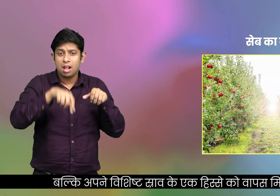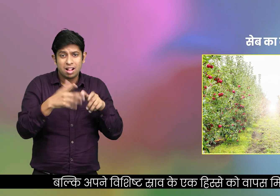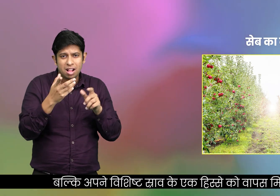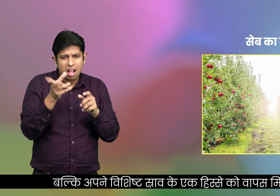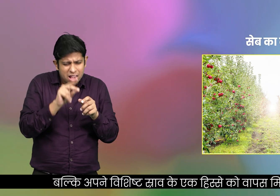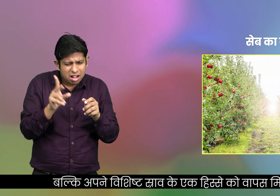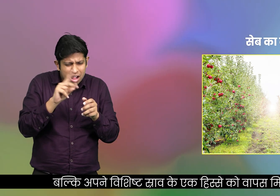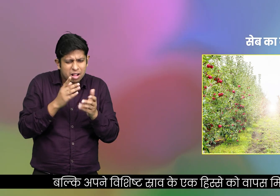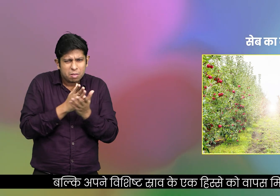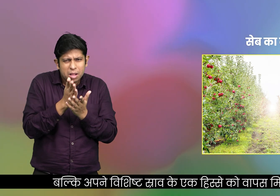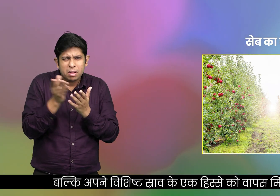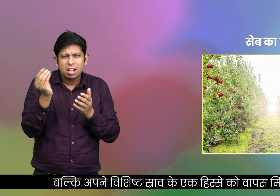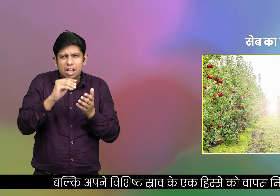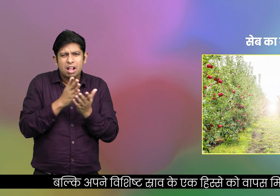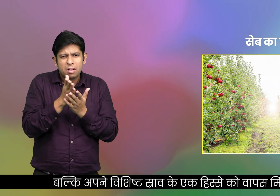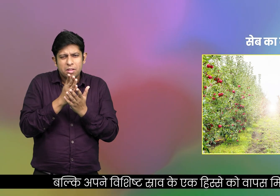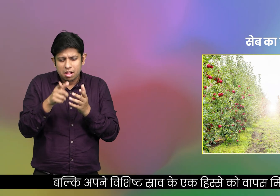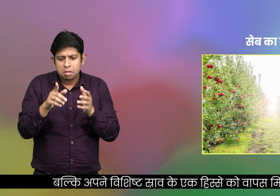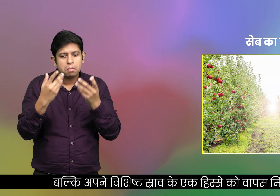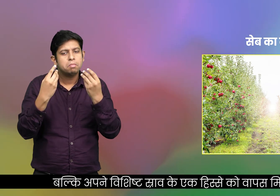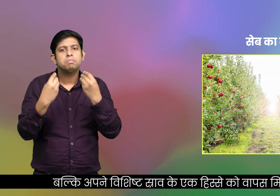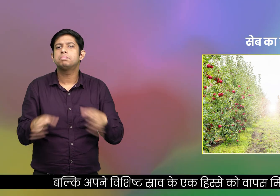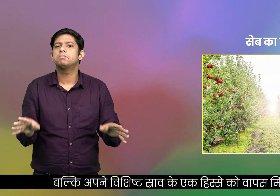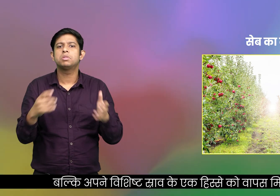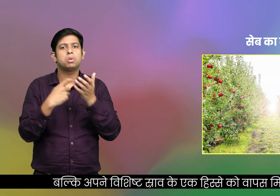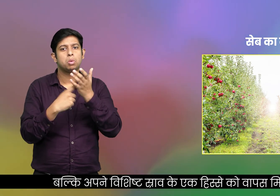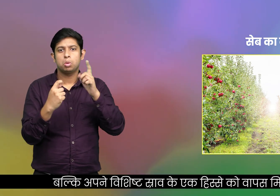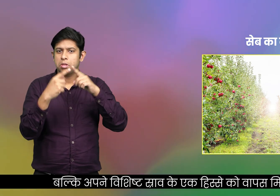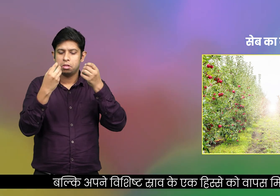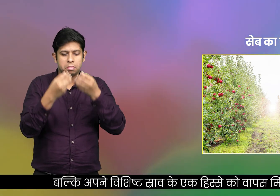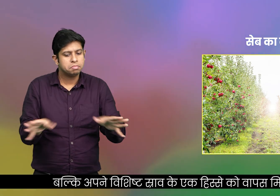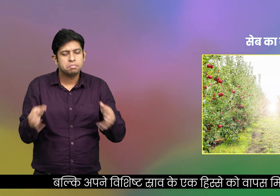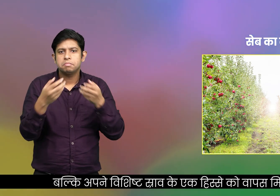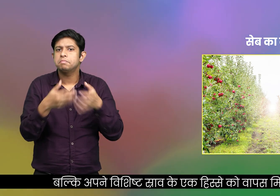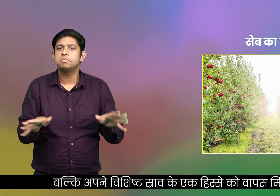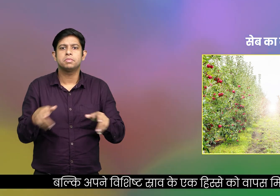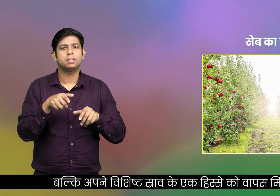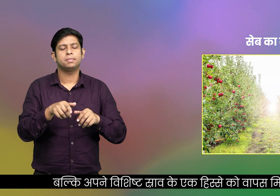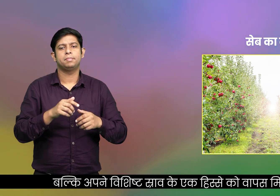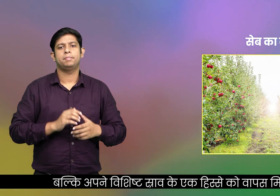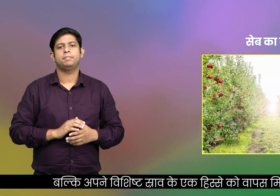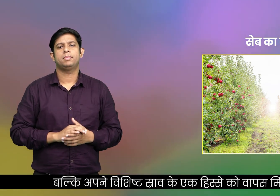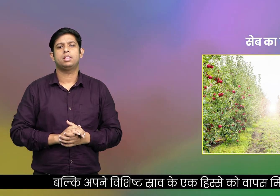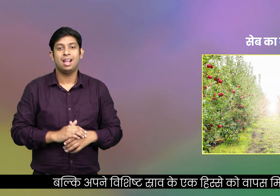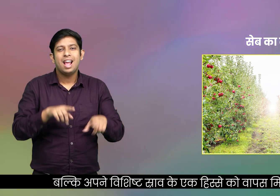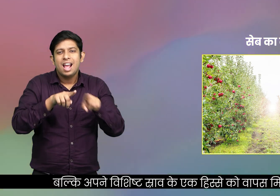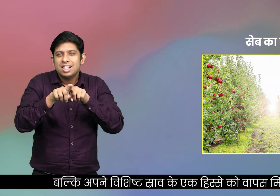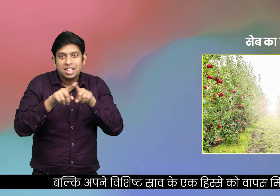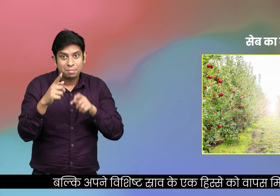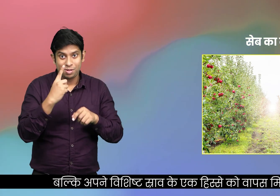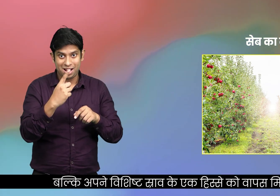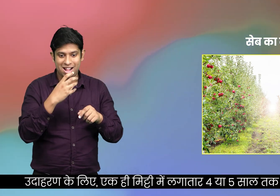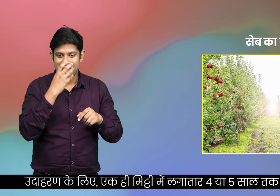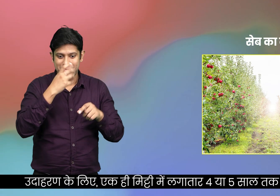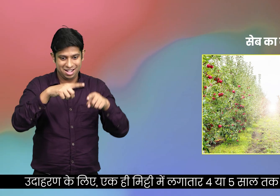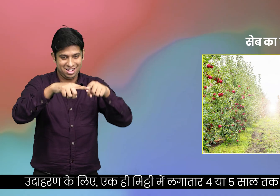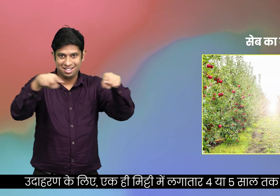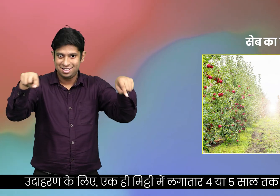बल्कि अपनी विष्टि स्त्रव के एक हिस्से को वापस मिट्टी में भी लौटाती हैं। उदाहरण के